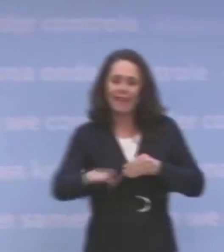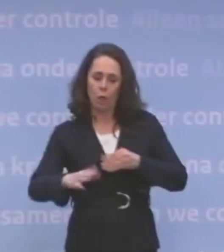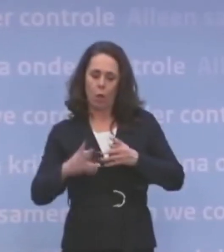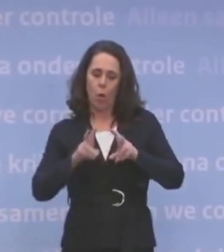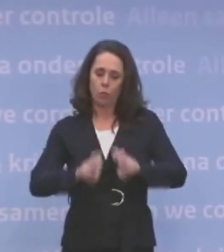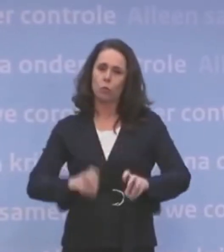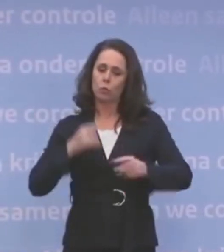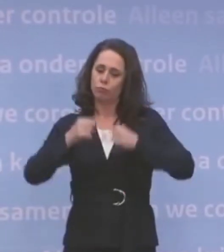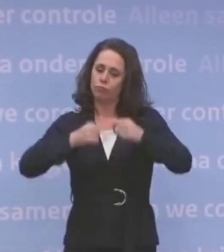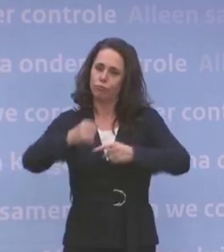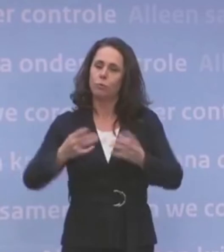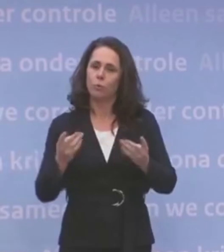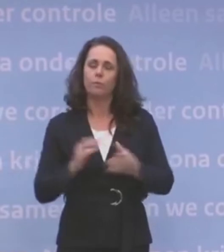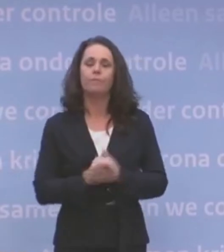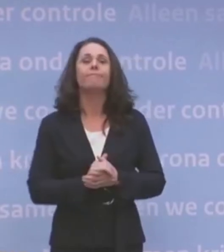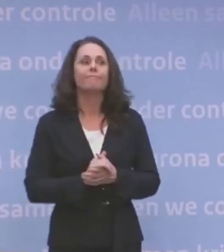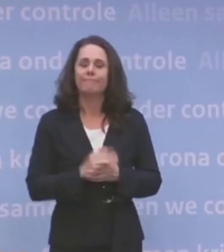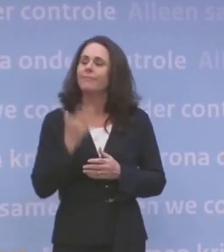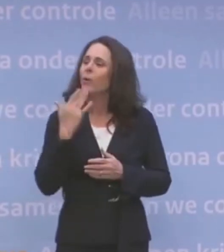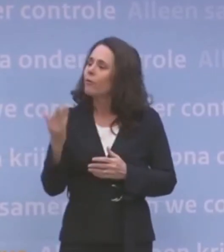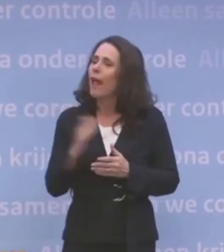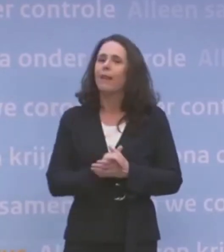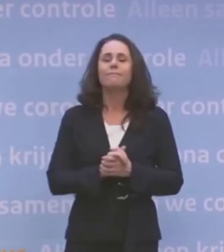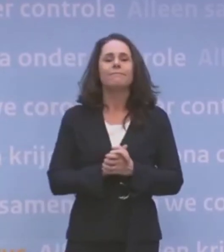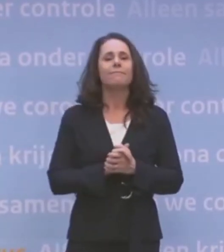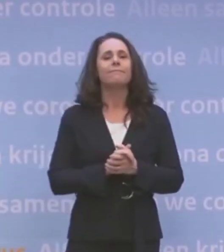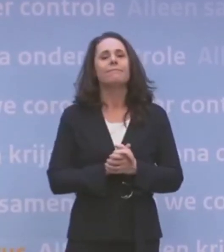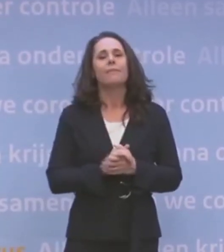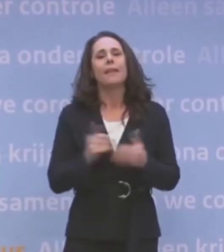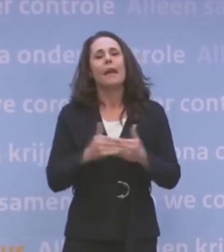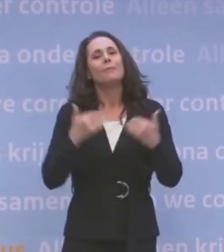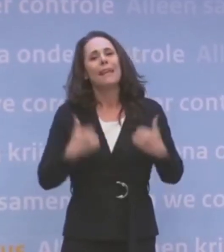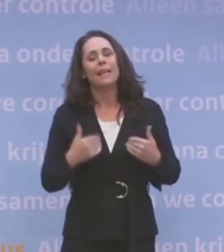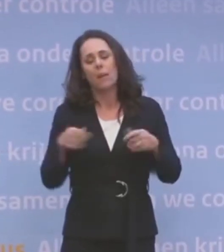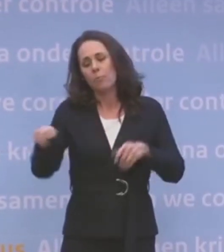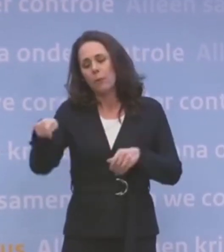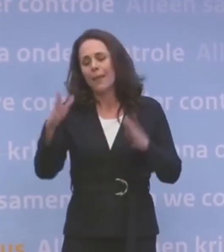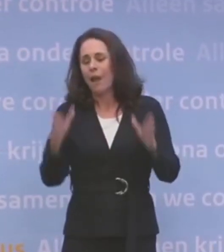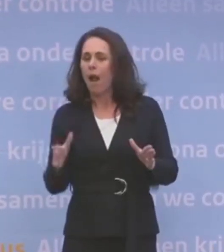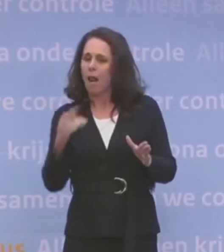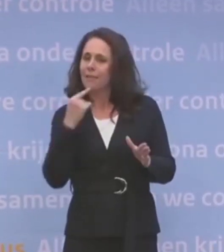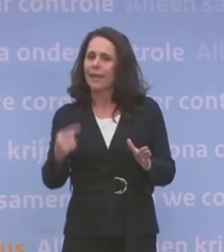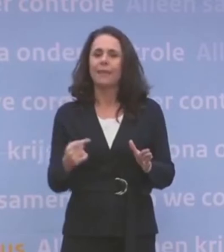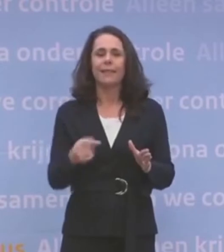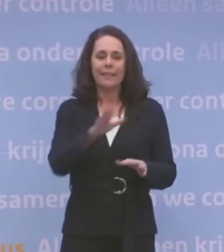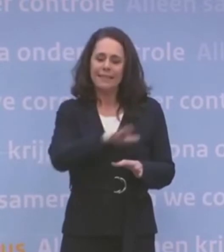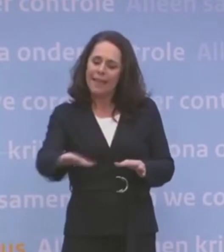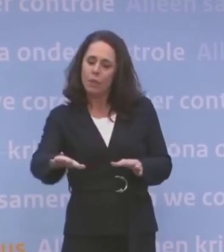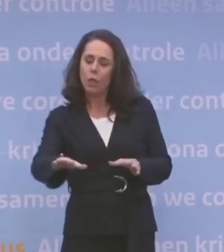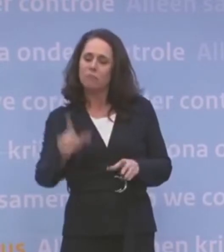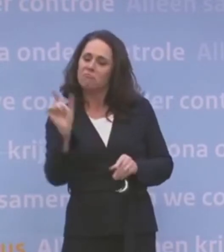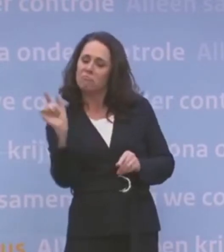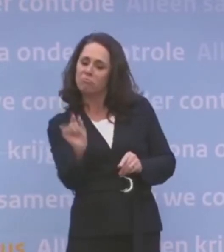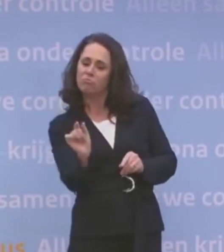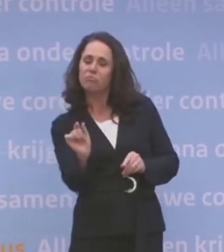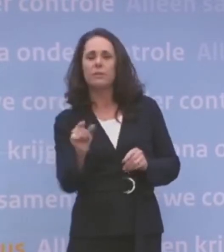wel. Dames en heren, zoals de premier al aangaf, zijn er naar verhouding weinig kinderen gemeld met COVID-19-infectie,